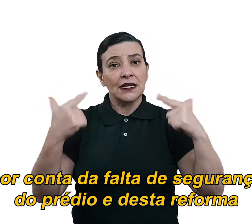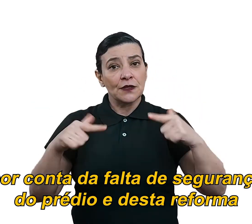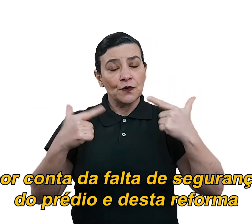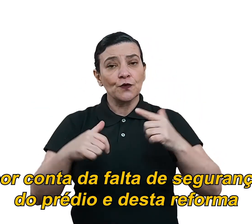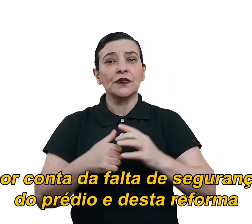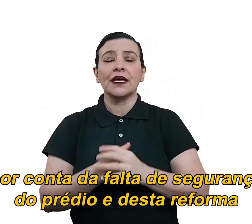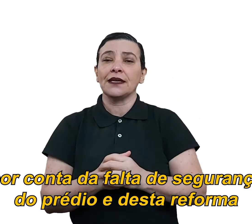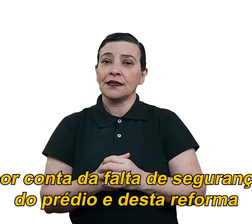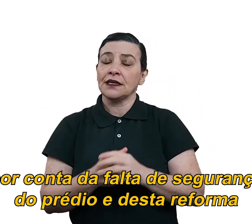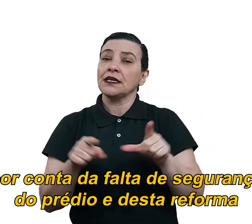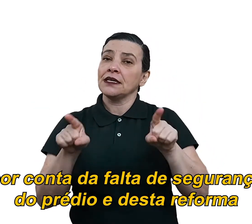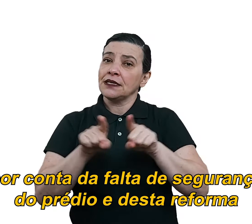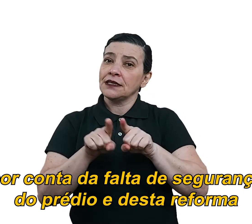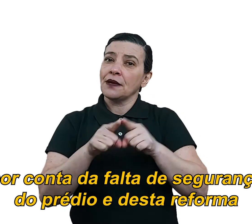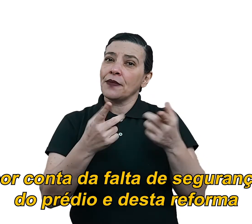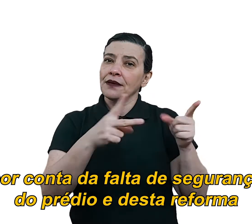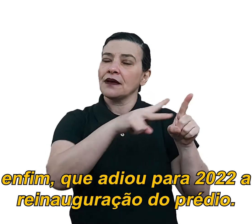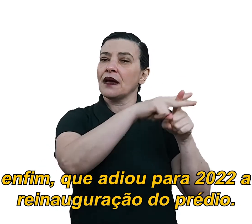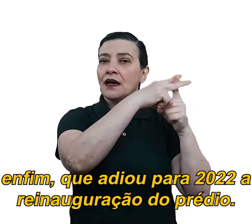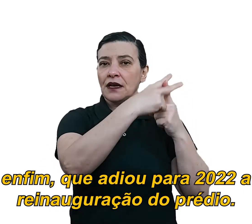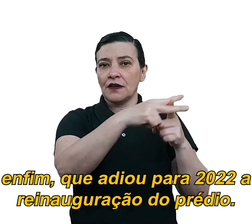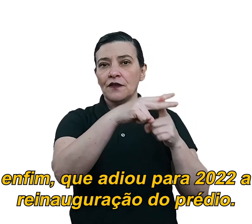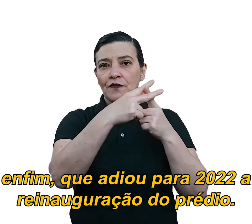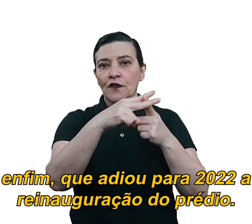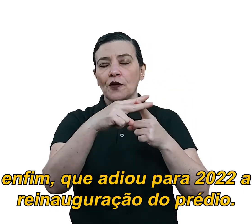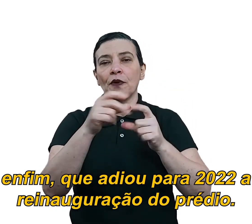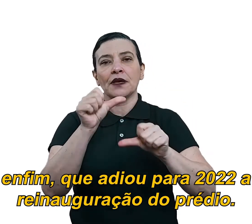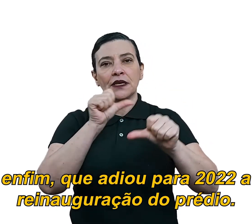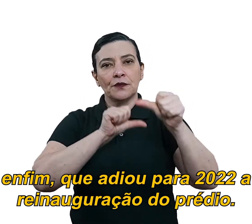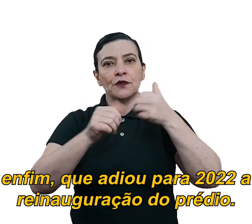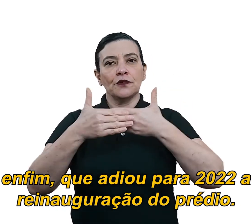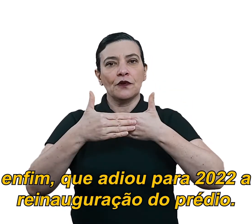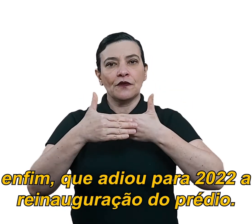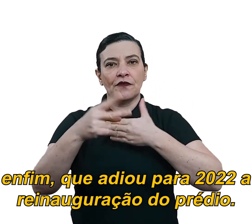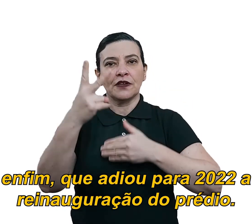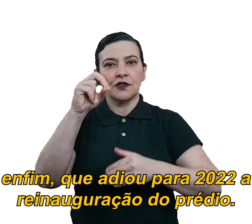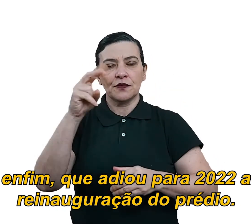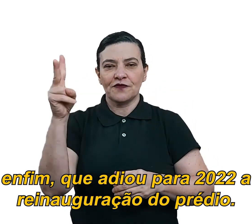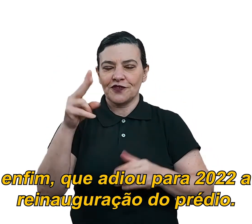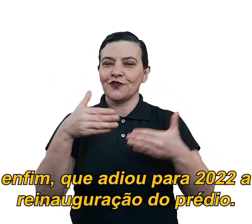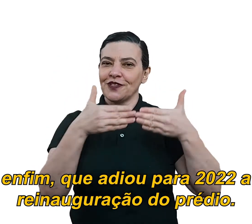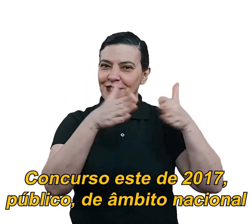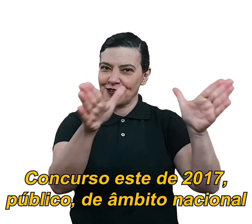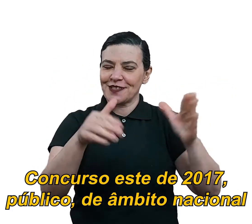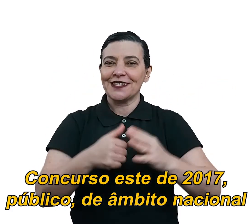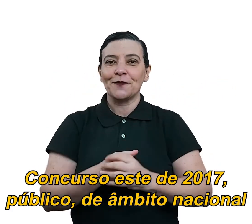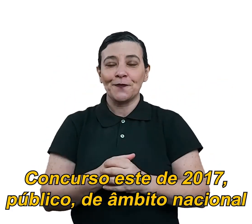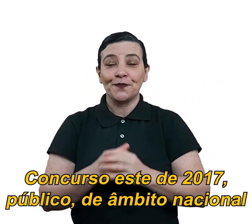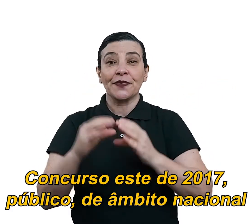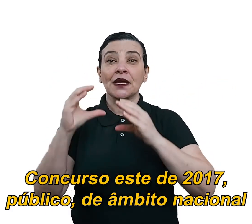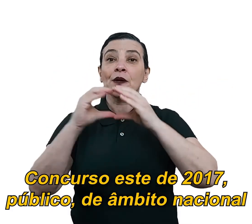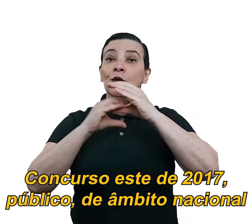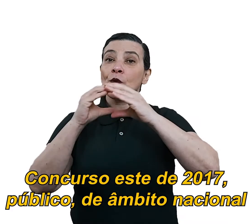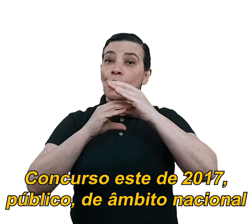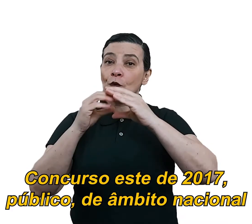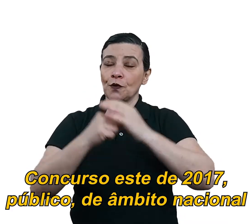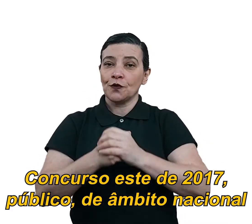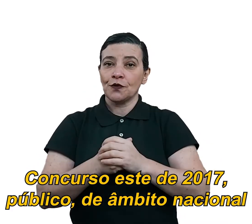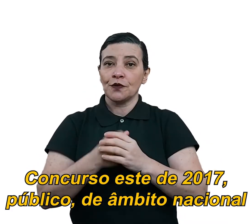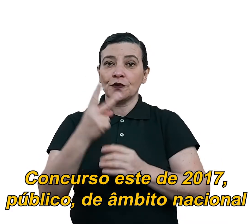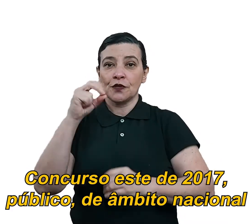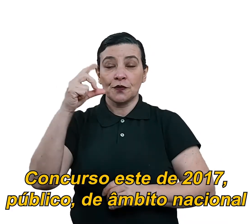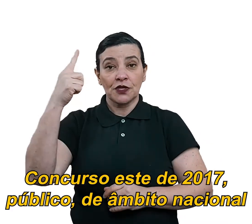prédio e desta reforma, enfim, que adiou para 2022 a reinauguração do prédio. Concurso este,